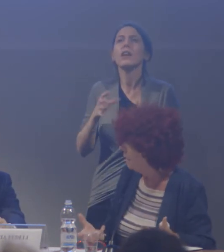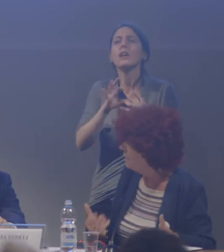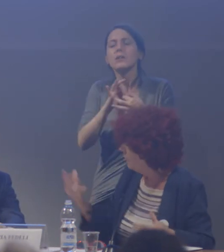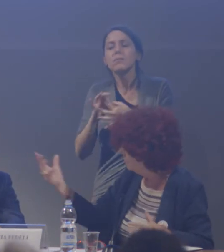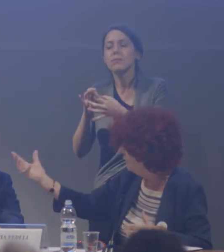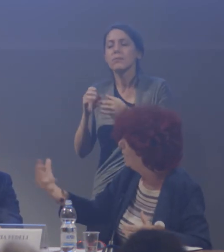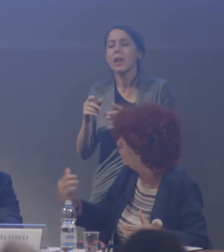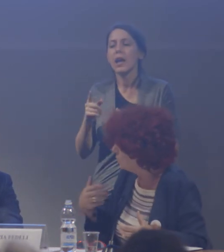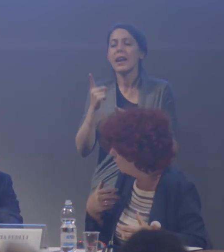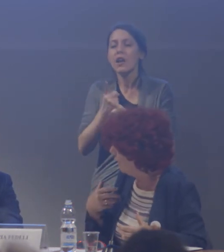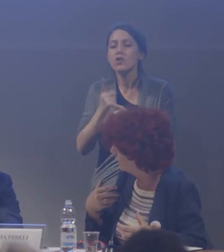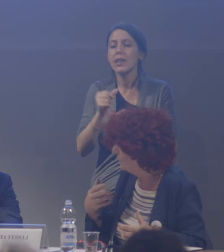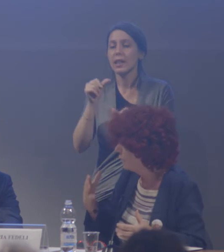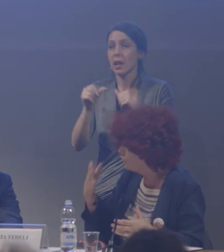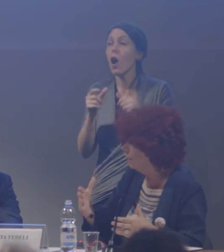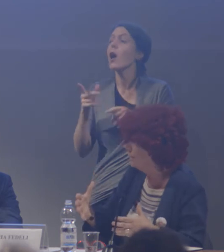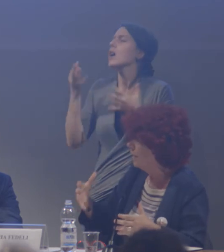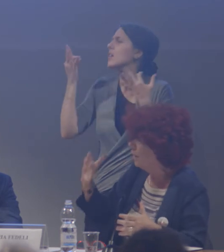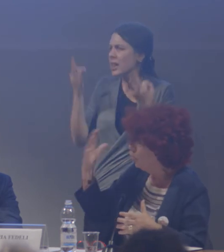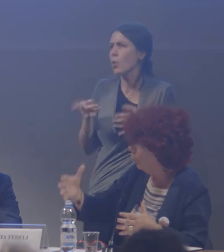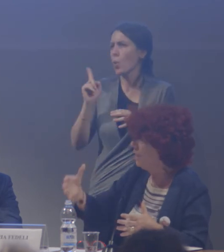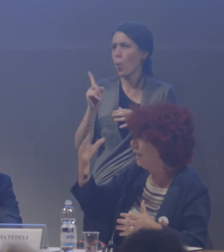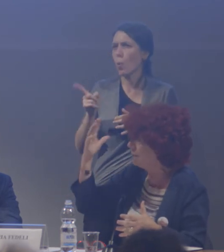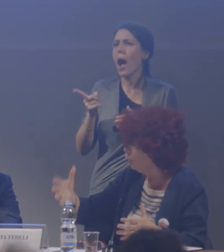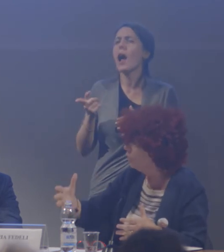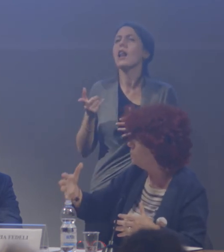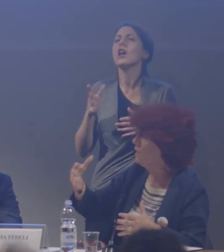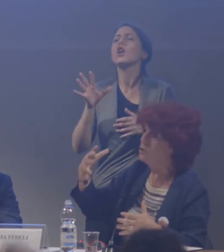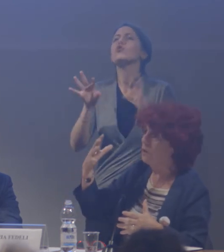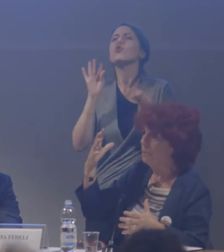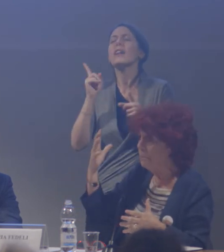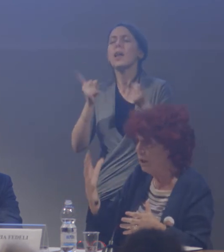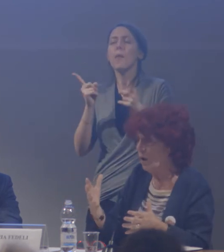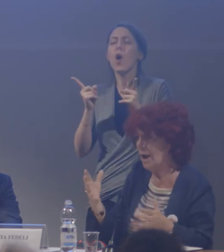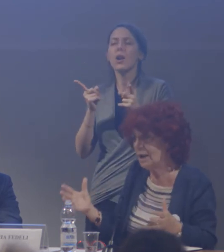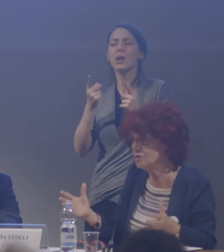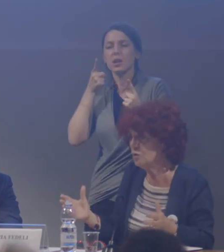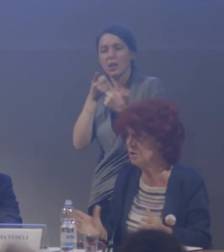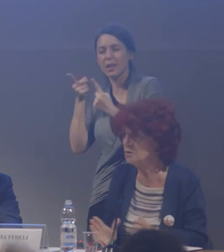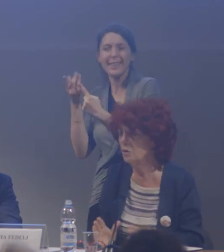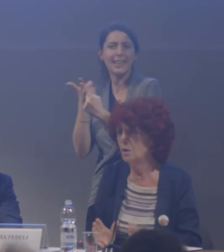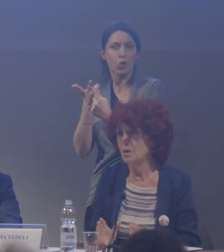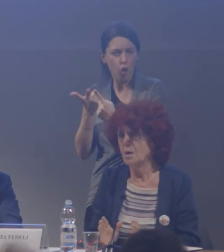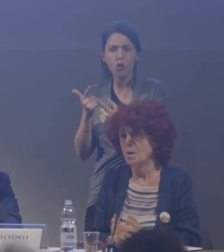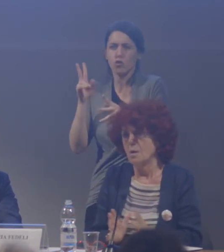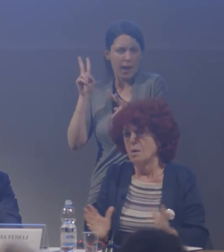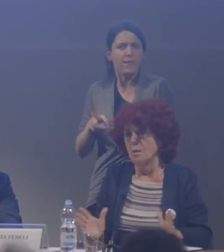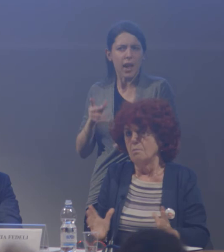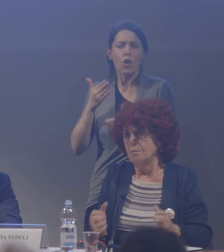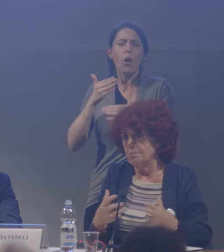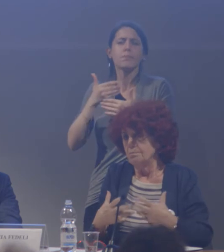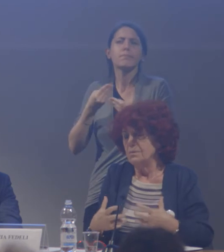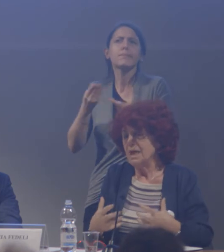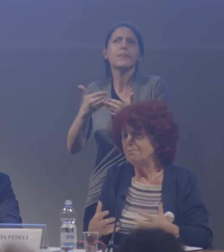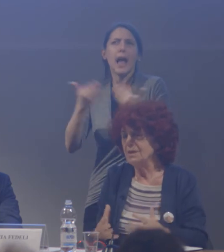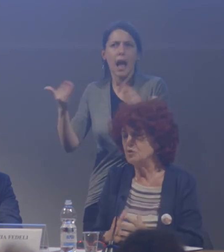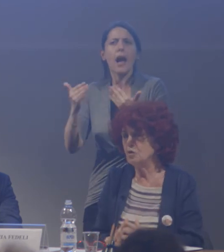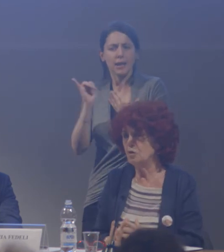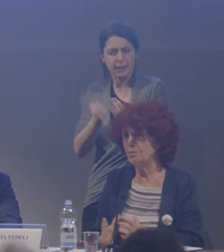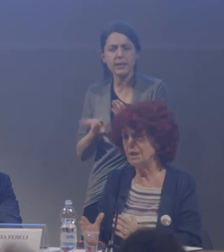e i cambiamenti, magari ostacolate da scelte non mirate, non esplicite, però anche su questo